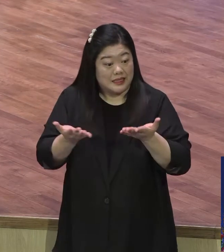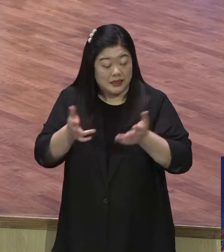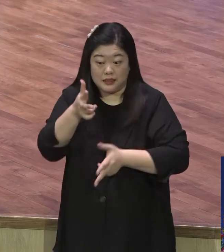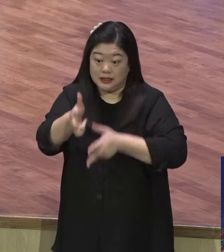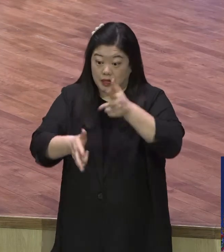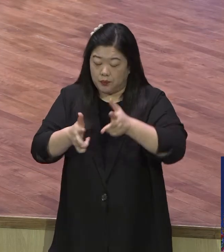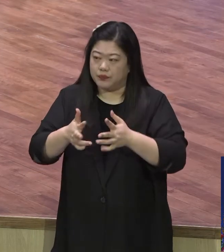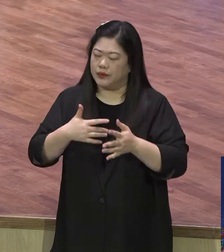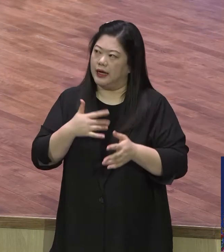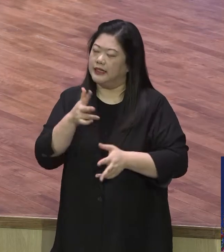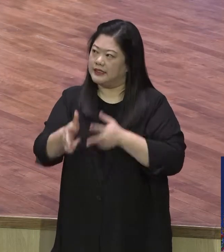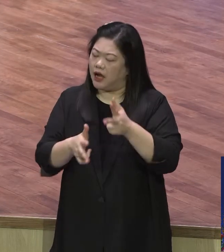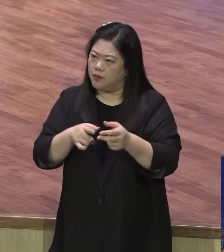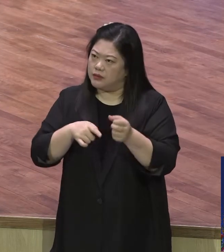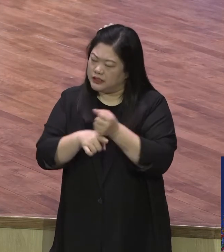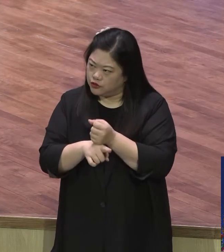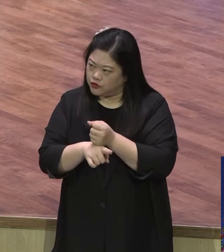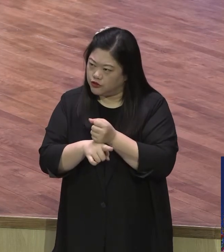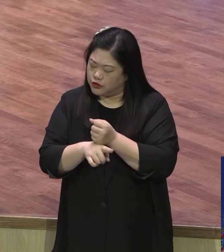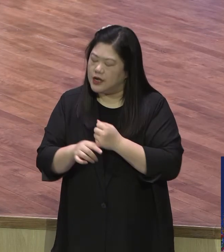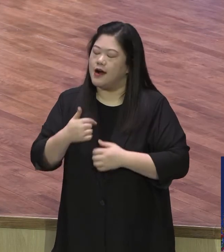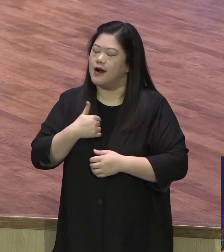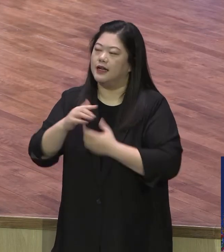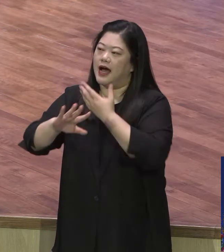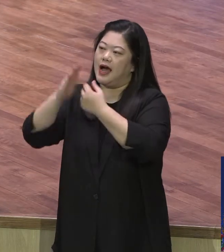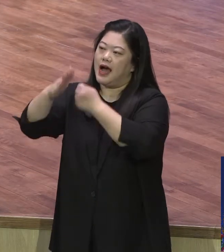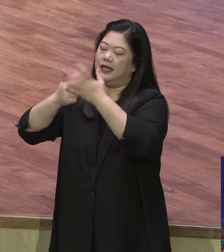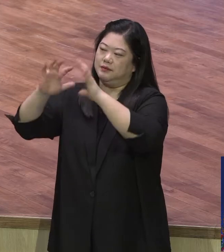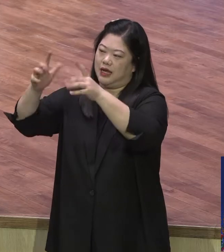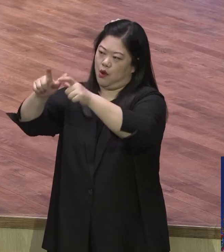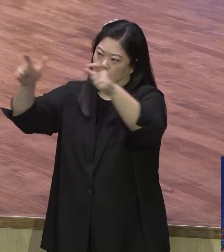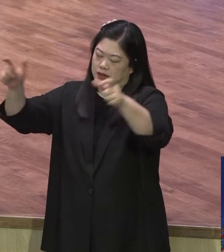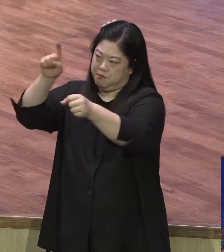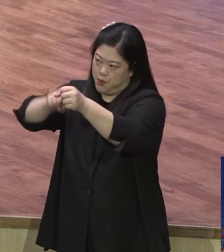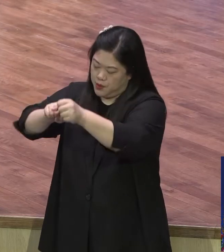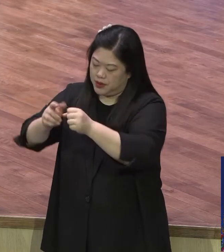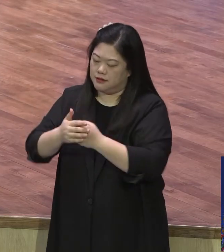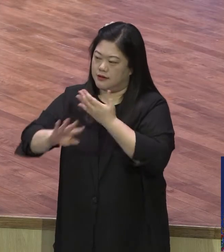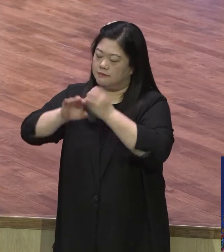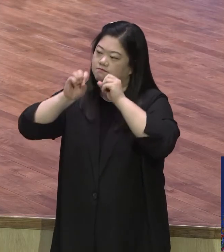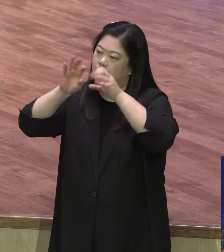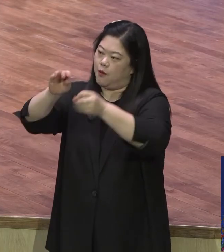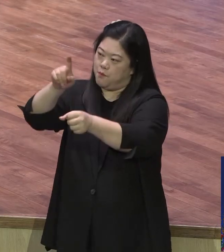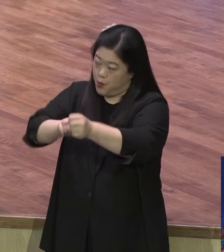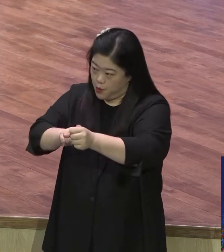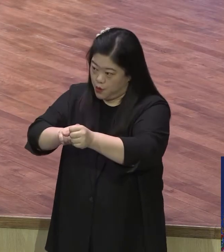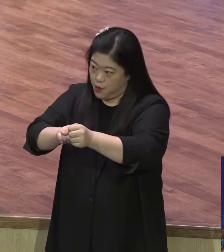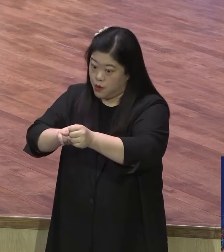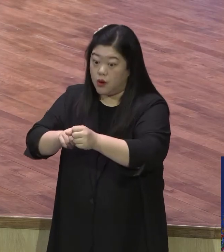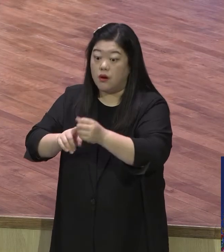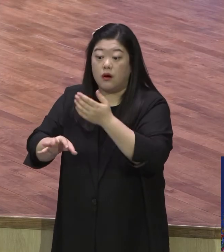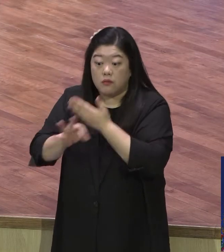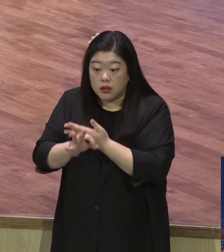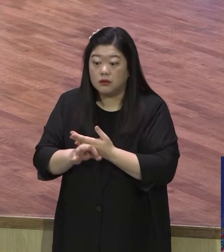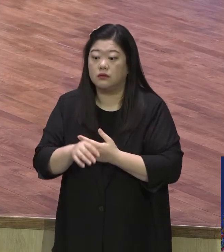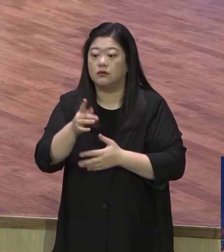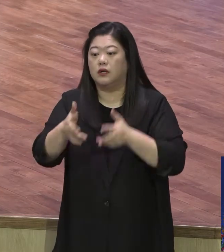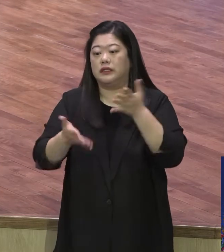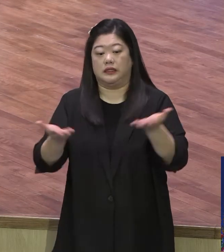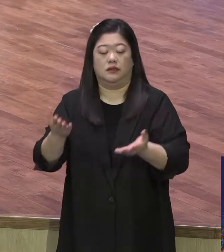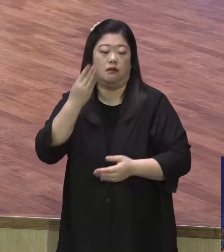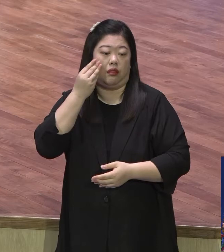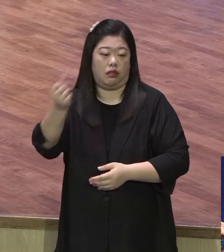인도해 주세요 내가 직장 다니지만 하나님 나를 결국은 성교하라고 하나님 나를 이렇게 부르셨다라고 믿고 직장